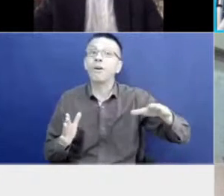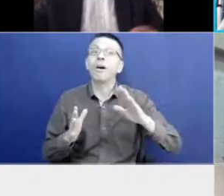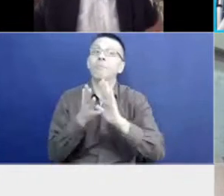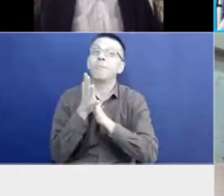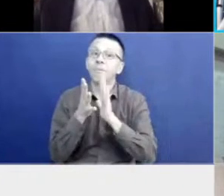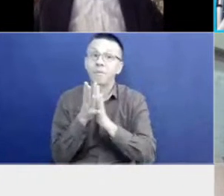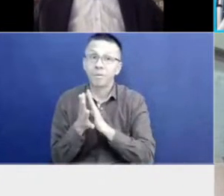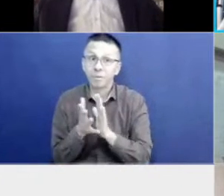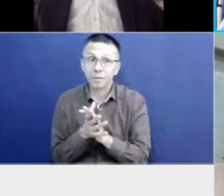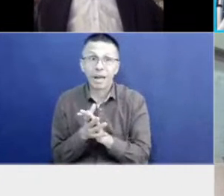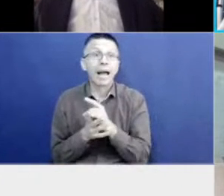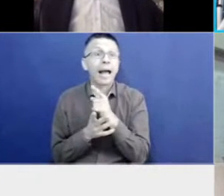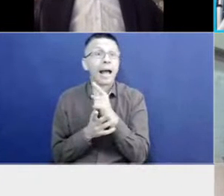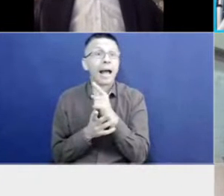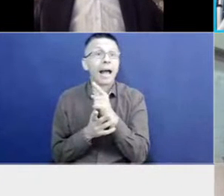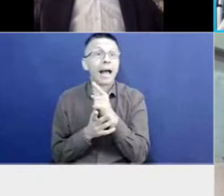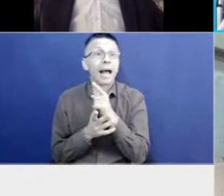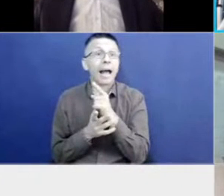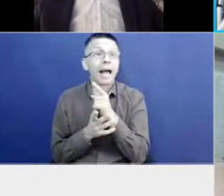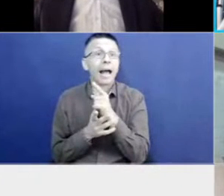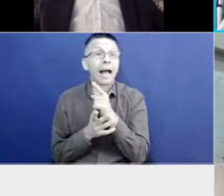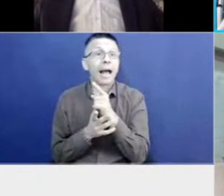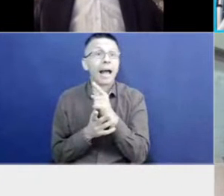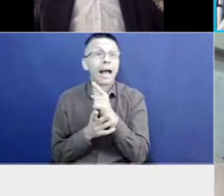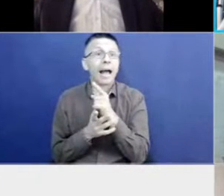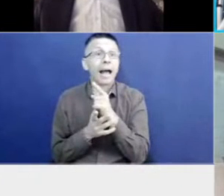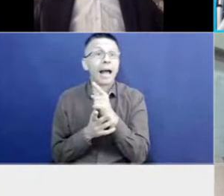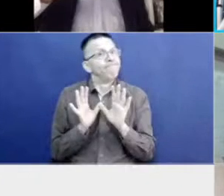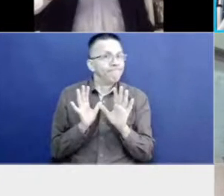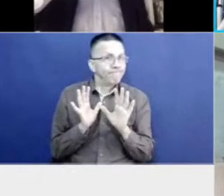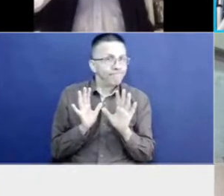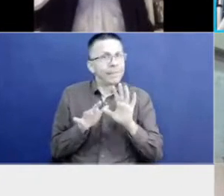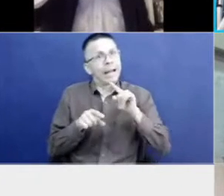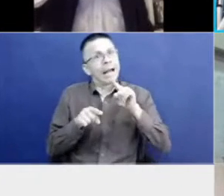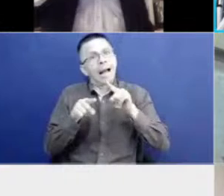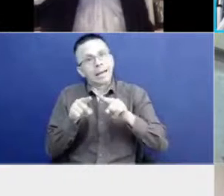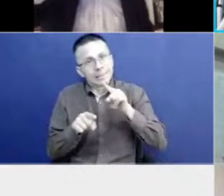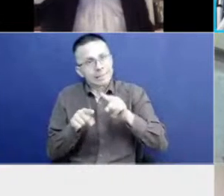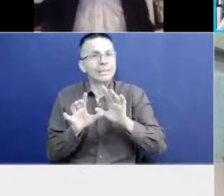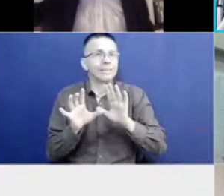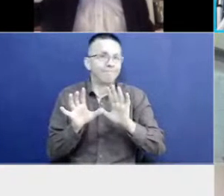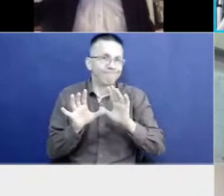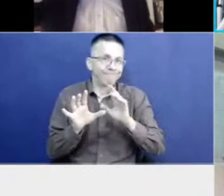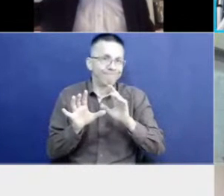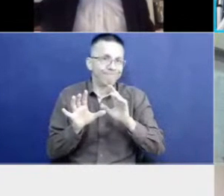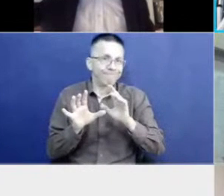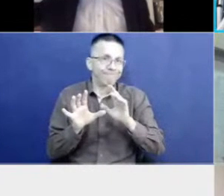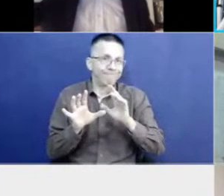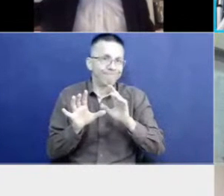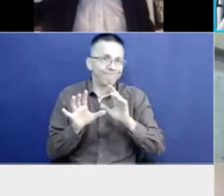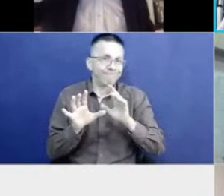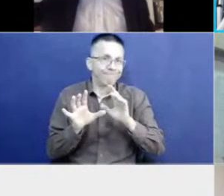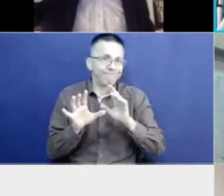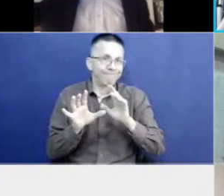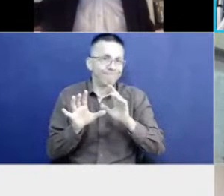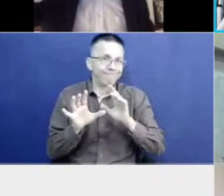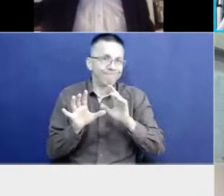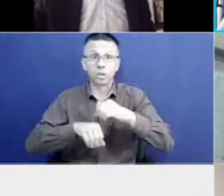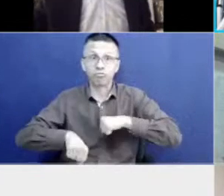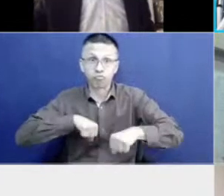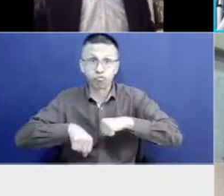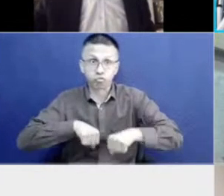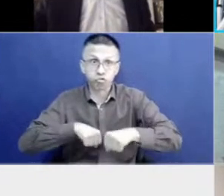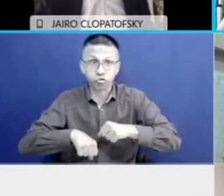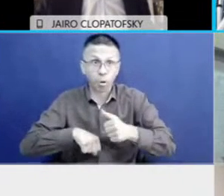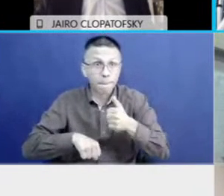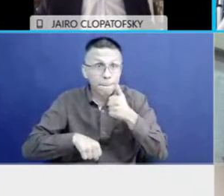bien ahí tenemos unas amenazas latentes y una serie de inconvenientes para generar y activar eficientemente estos procesos,